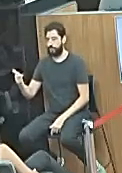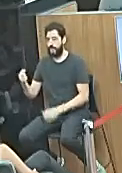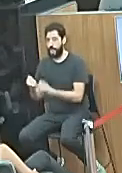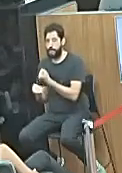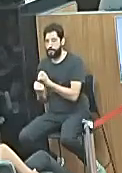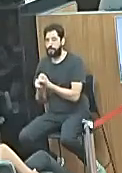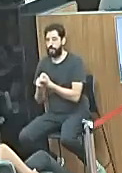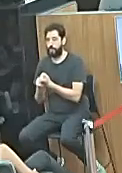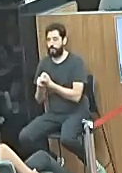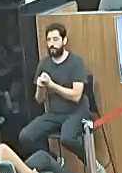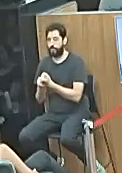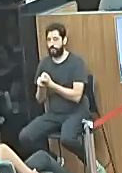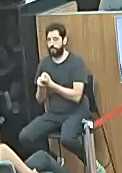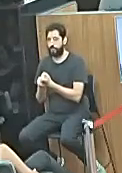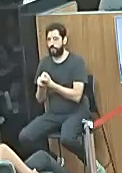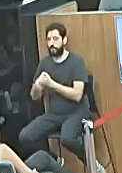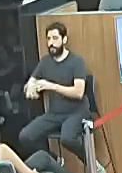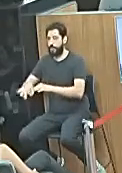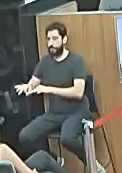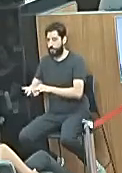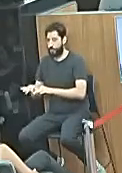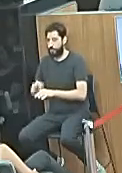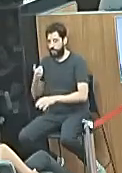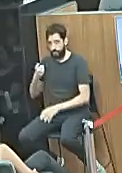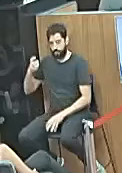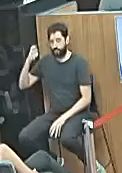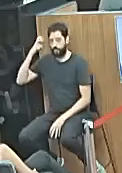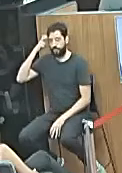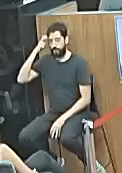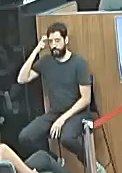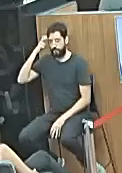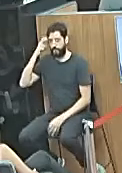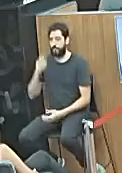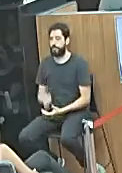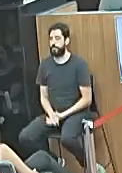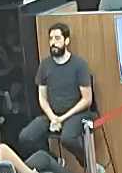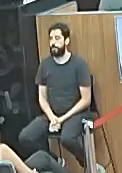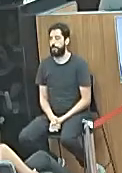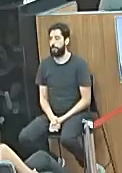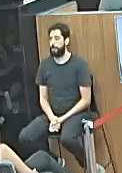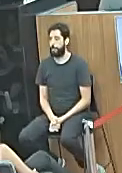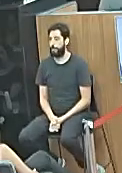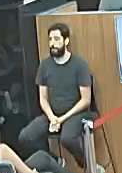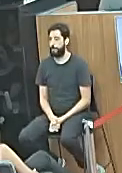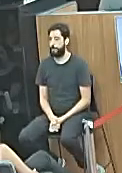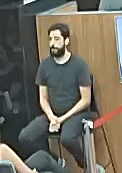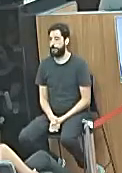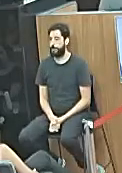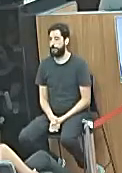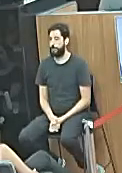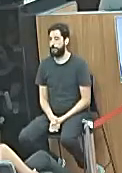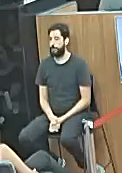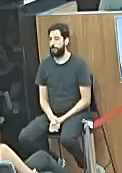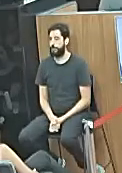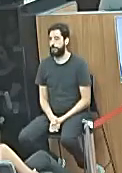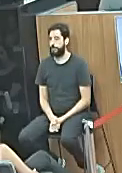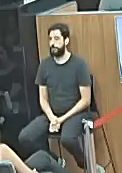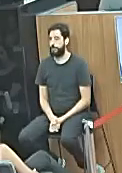ao projeto apoio a projetos culturais e turísticos